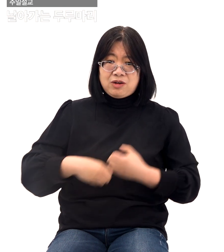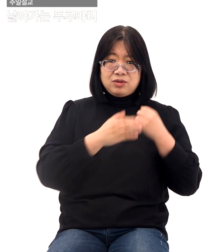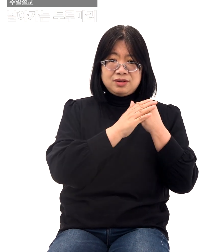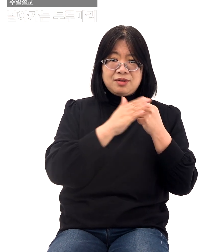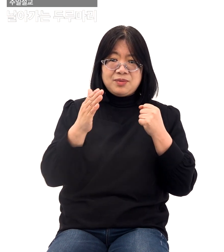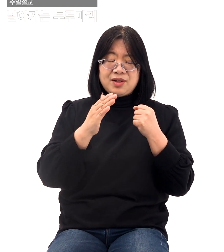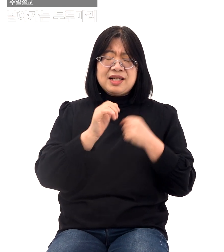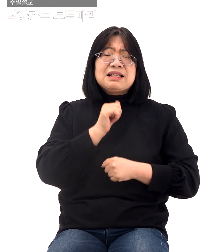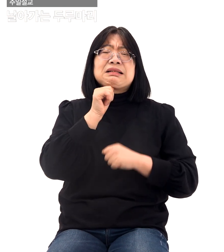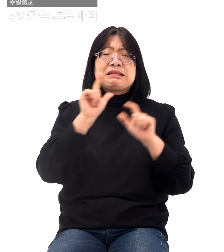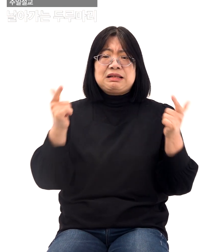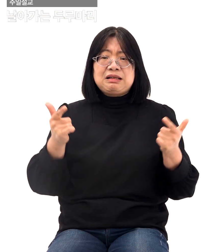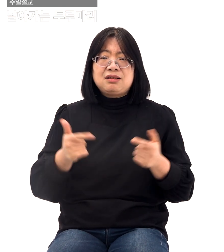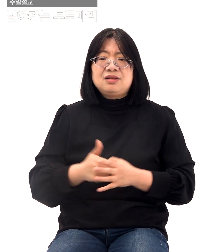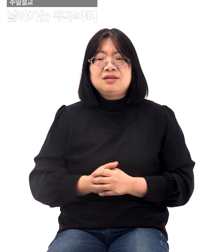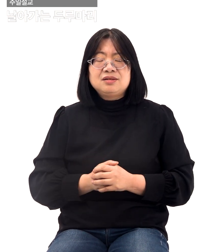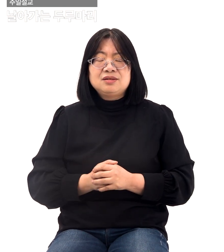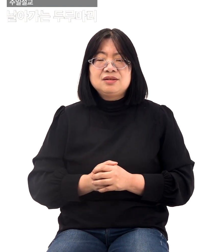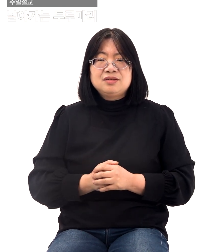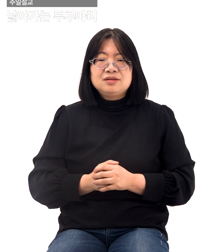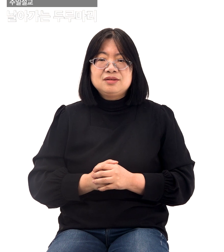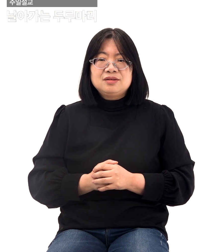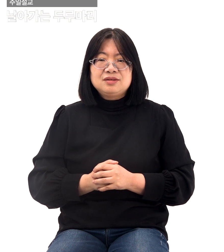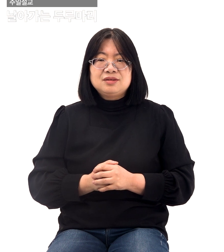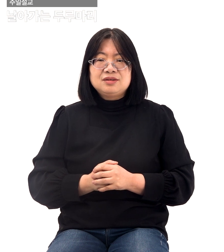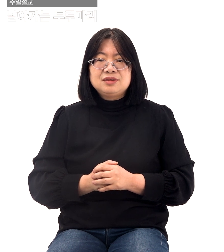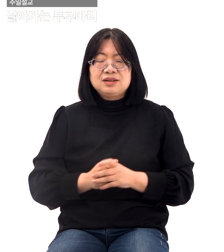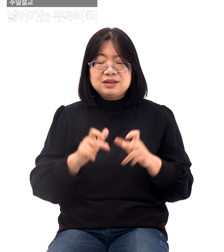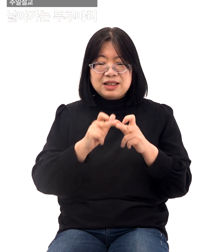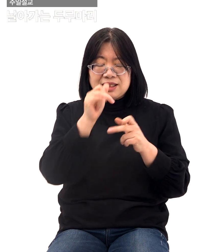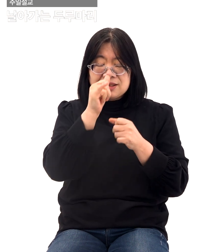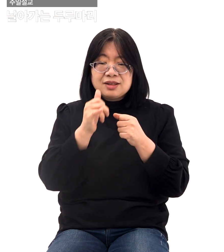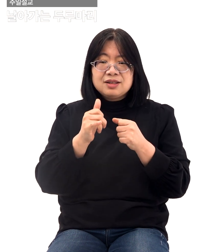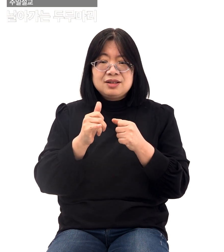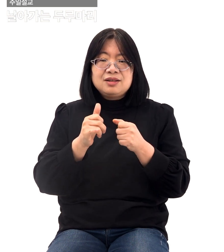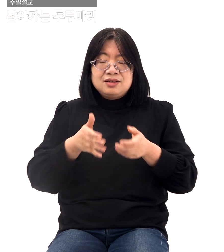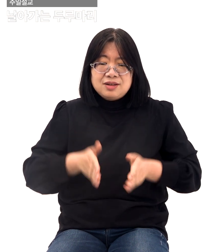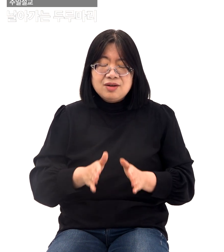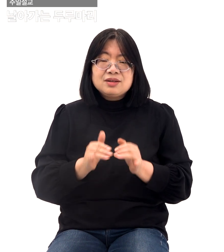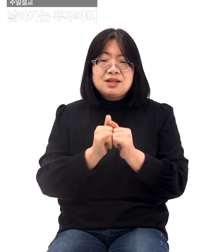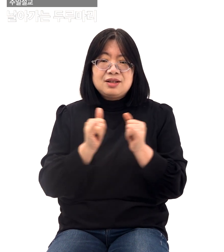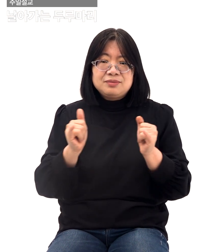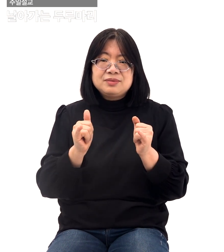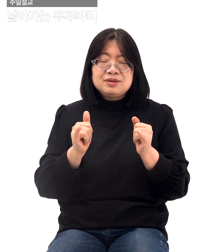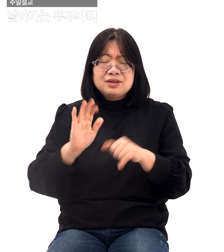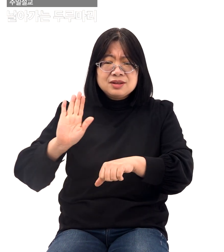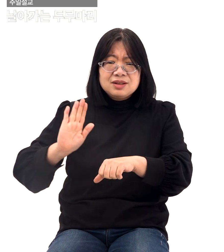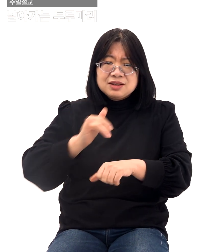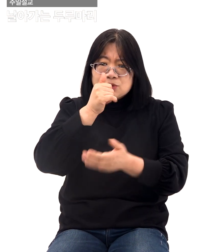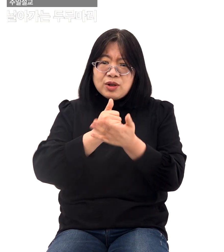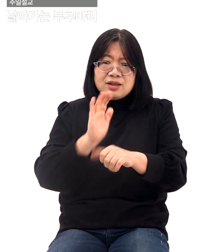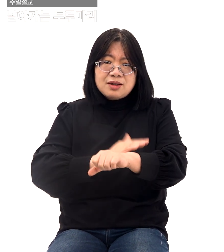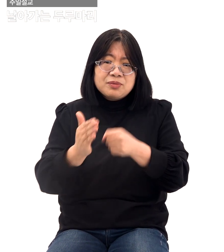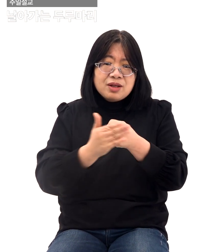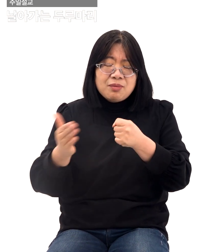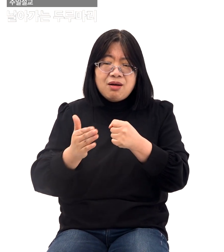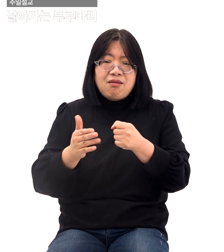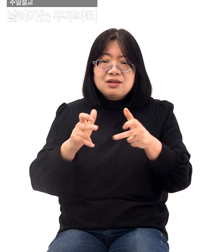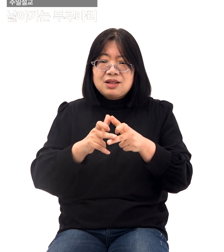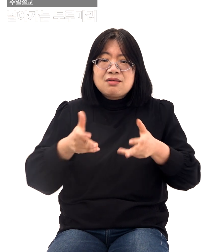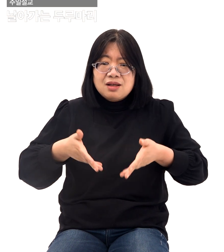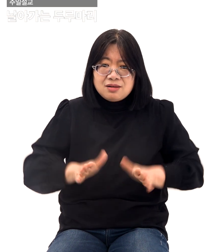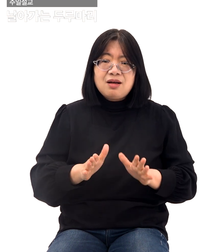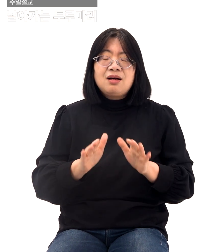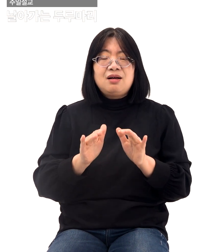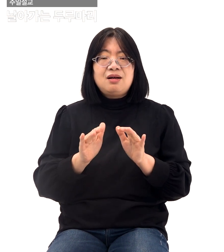게을러서 가난해지는 게 아니에요. 장애를 갖고 태어나는 분들이 뭐가 잘못돼서 장애를 갖고 태어나는 게